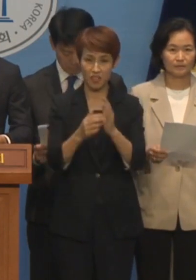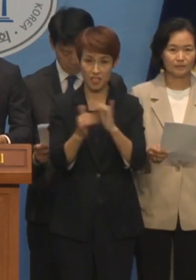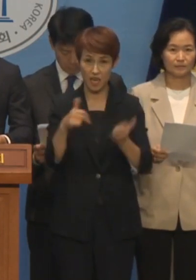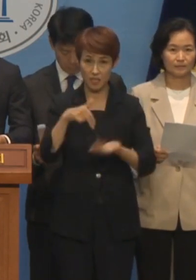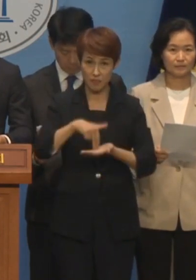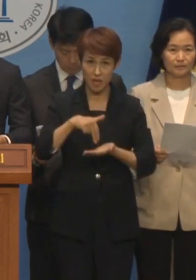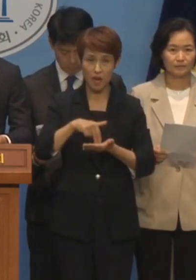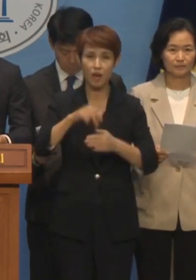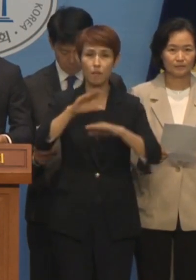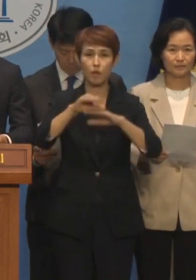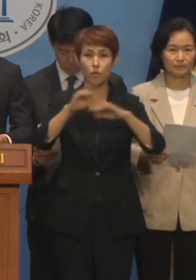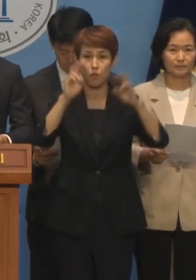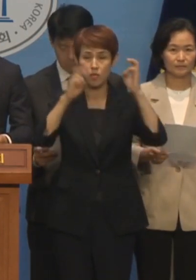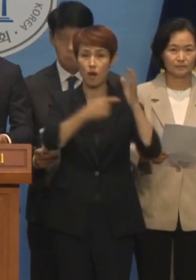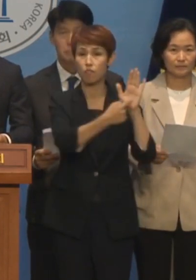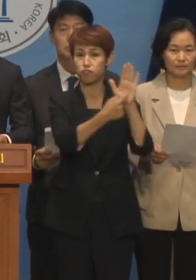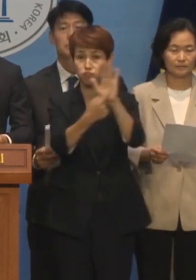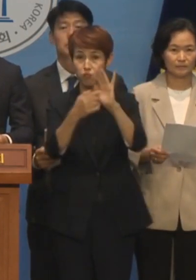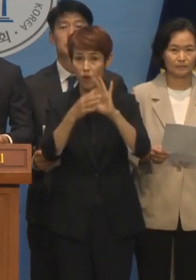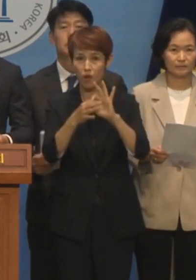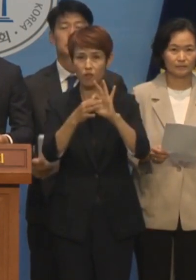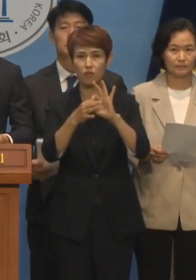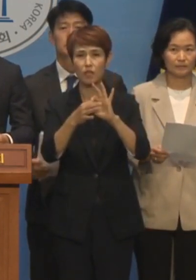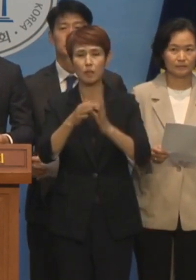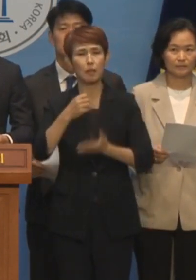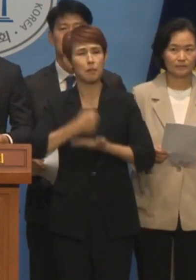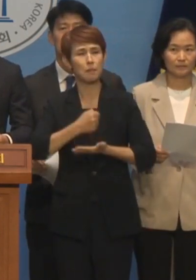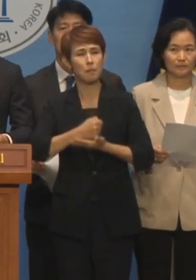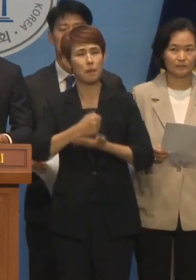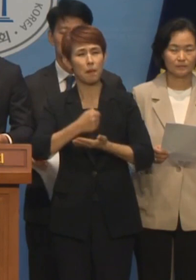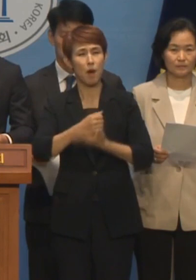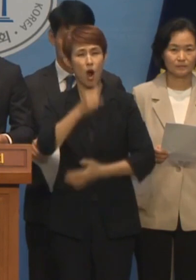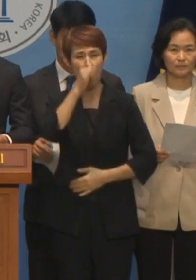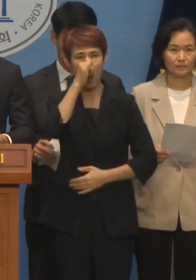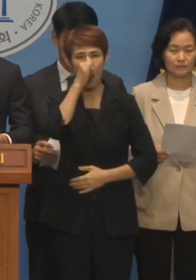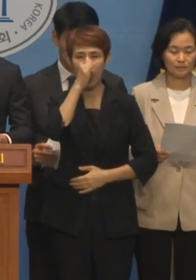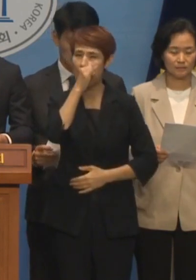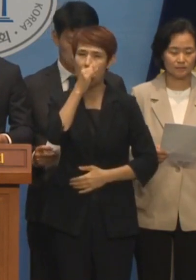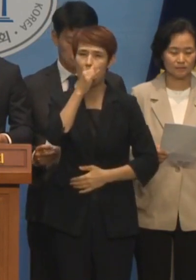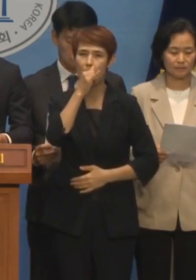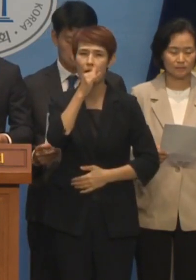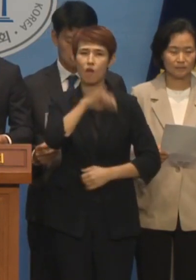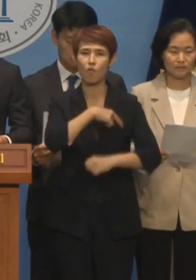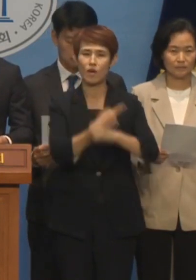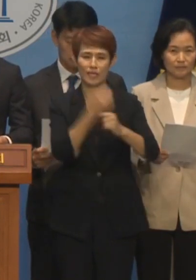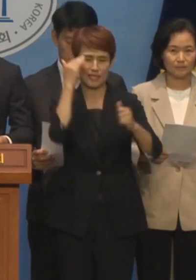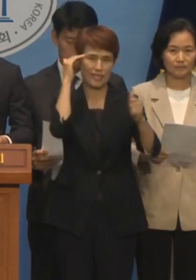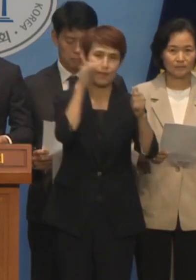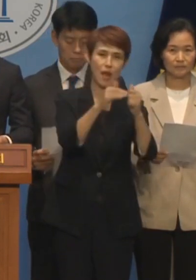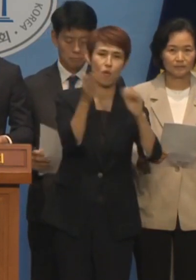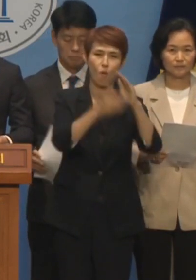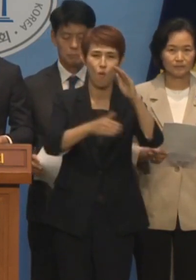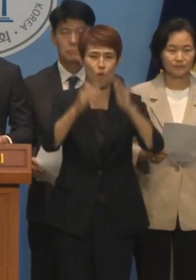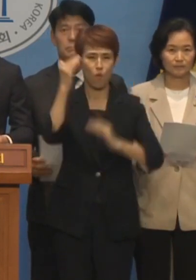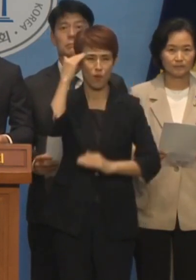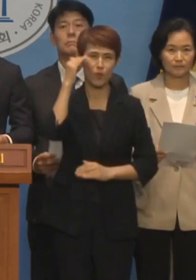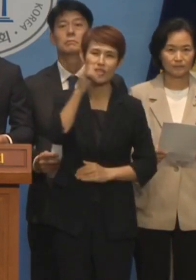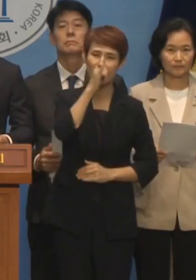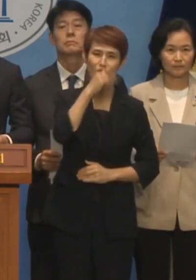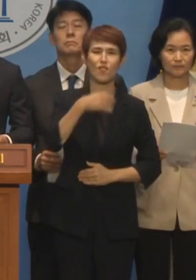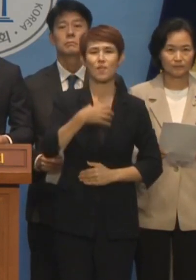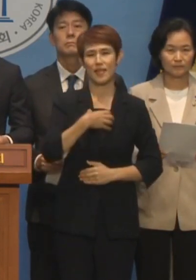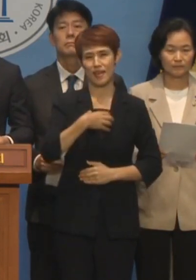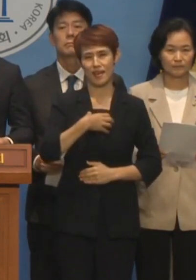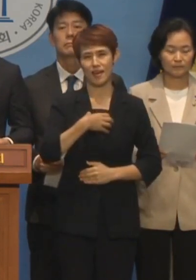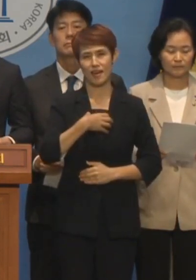신분에서 방송사의 보도에 대해 왈가왈부하는 것은 편성권 침해이자 공정성을 훼손한 위험한